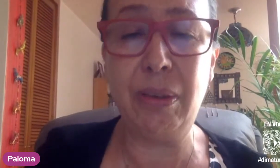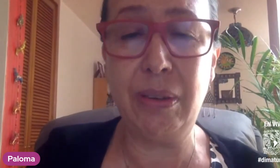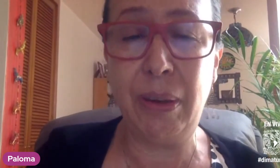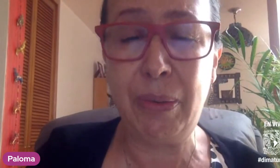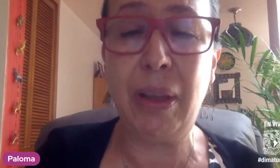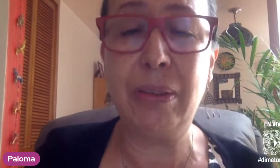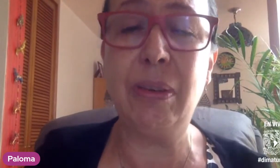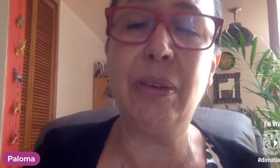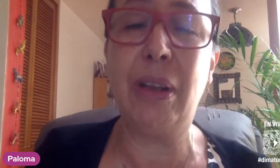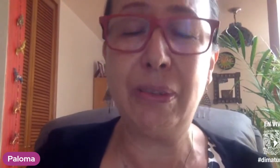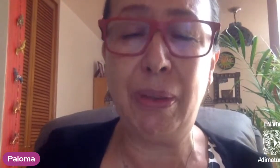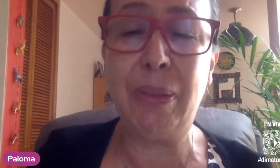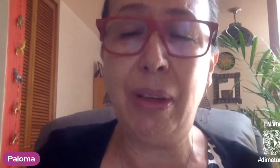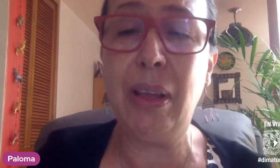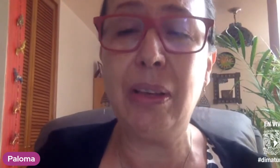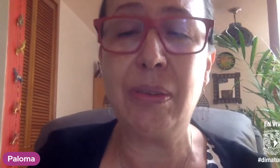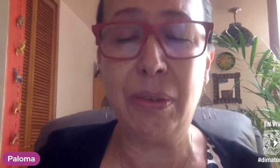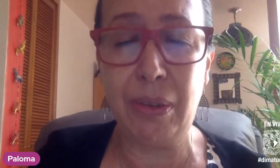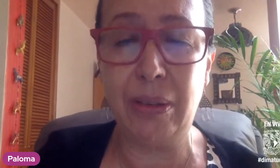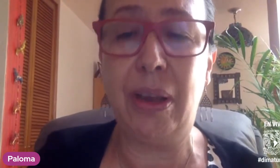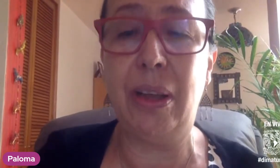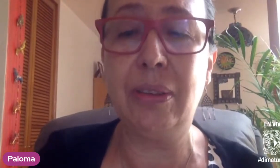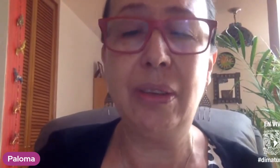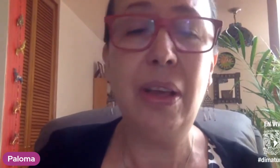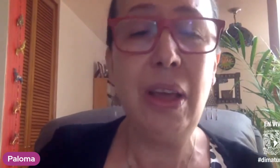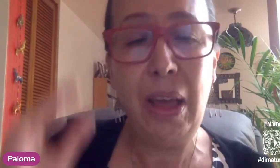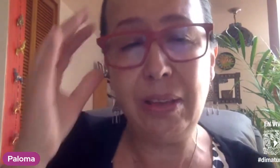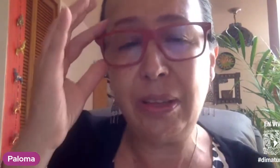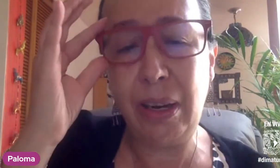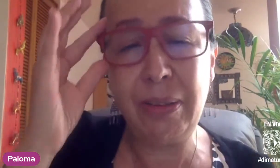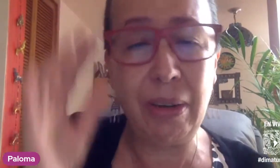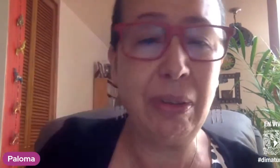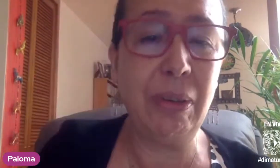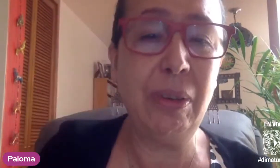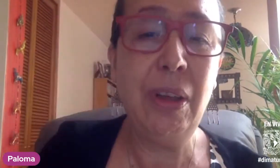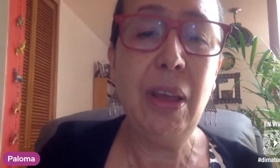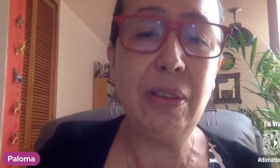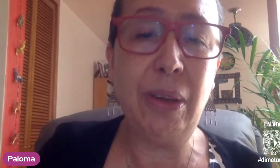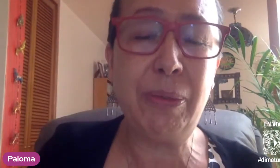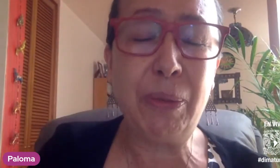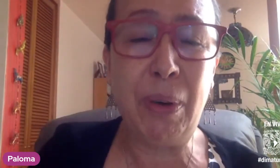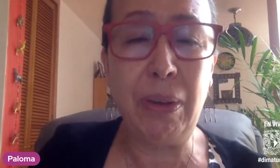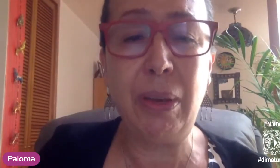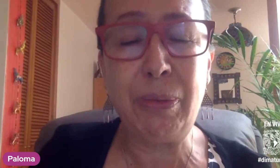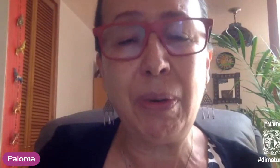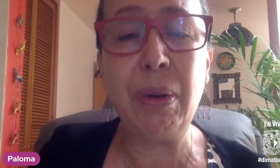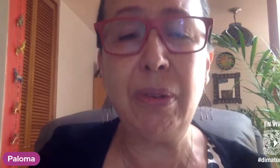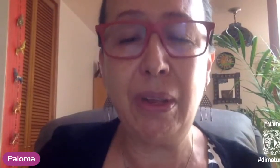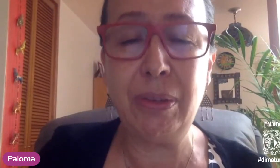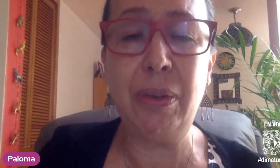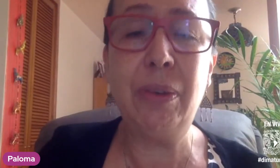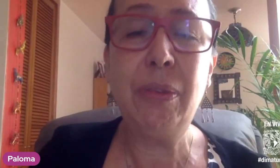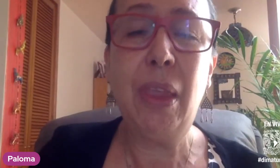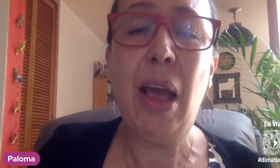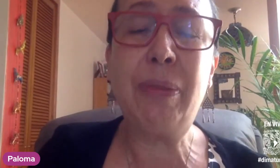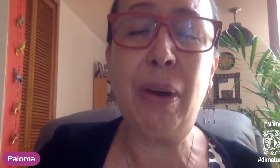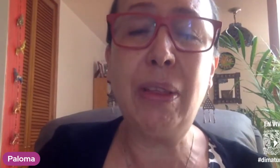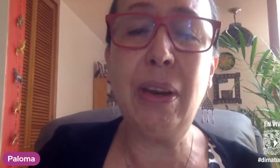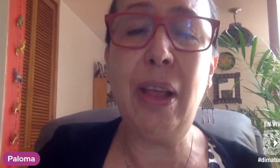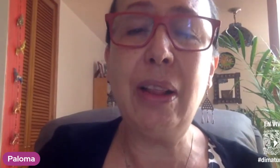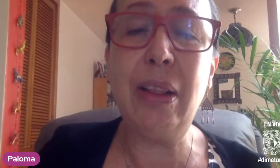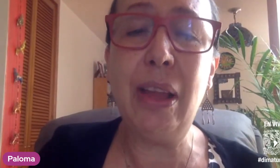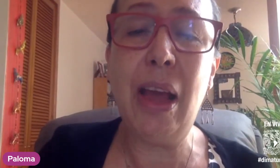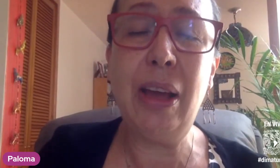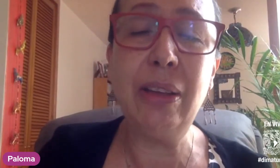las relaciones y aplicaciones de las matemáticas con otras áreas. Esta celebración está propuesta por la UNESCO